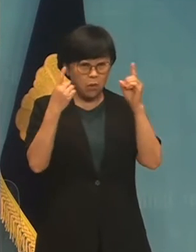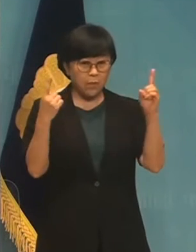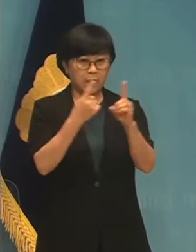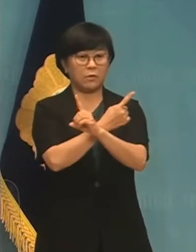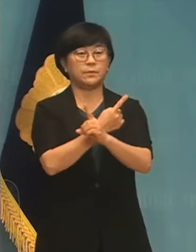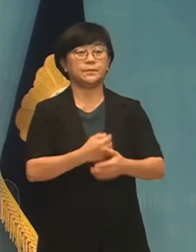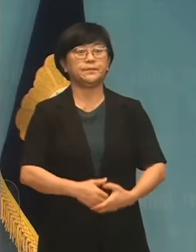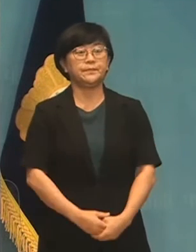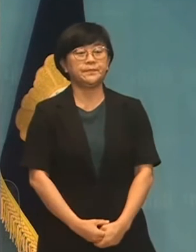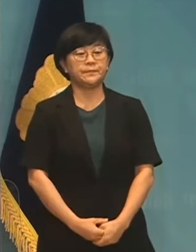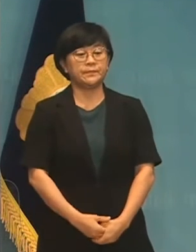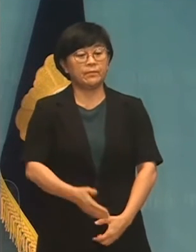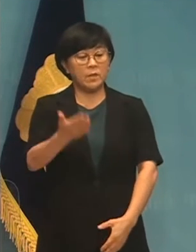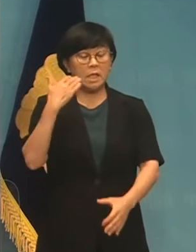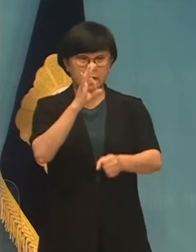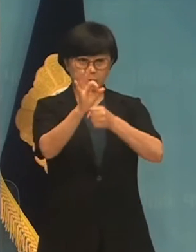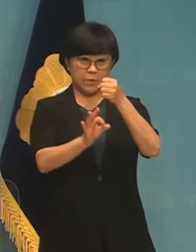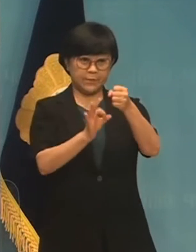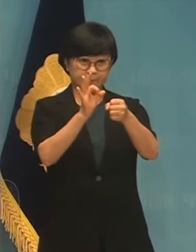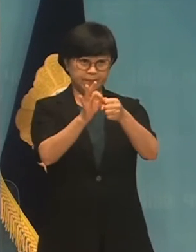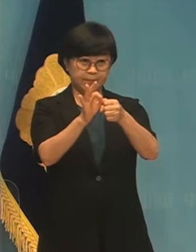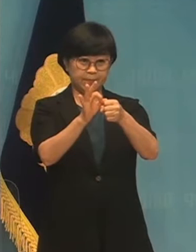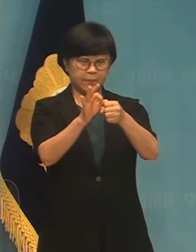것입니다. 지난 10년